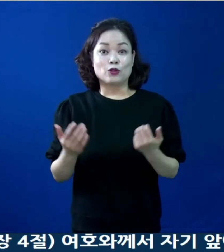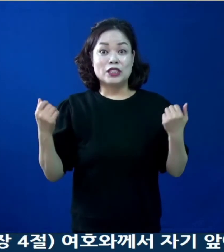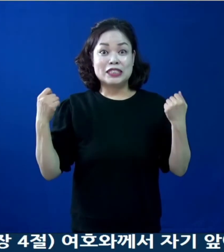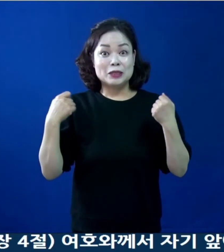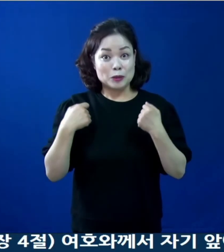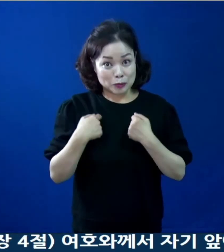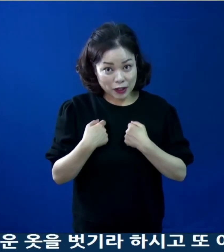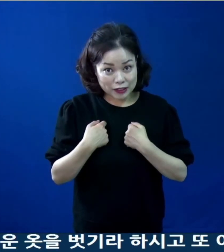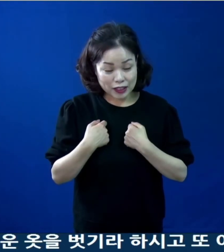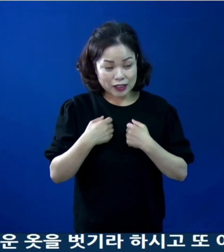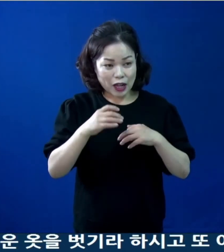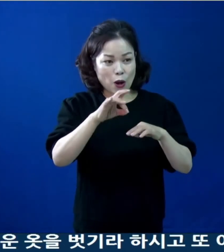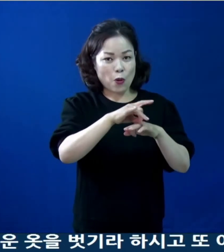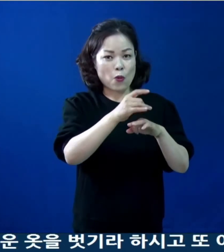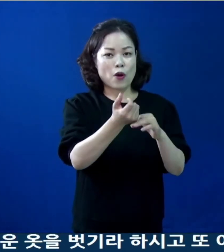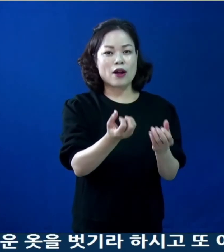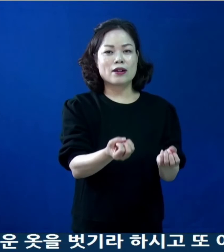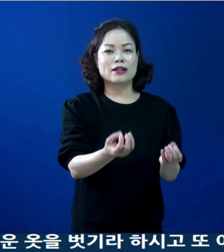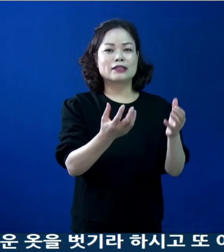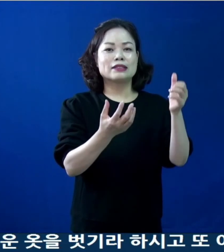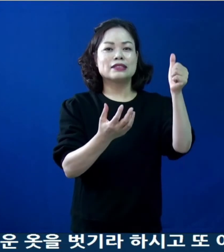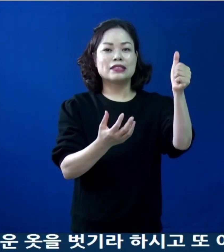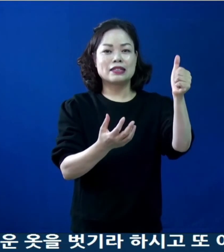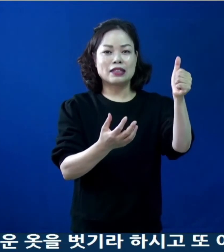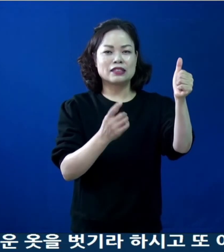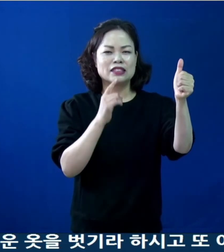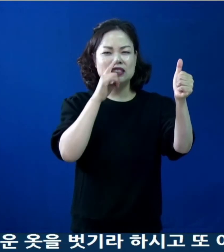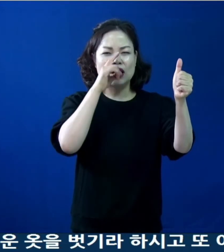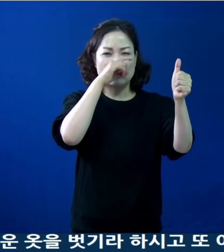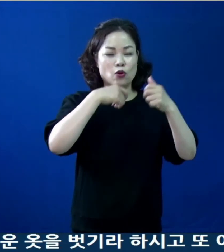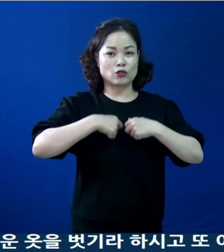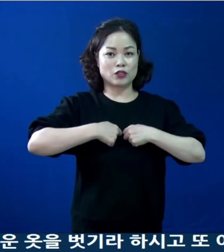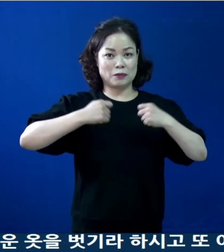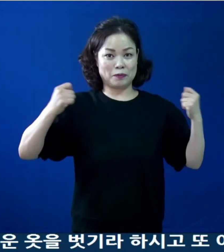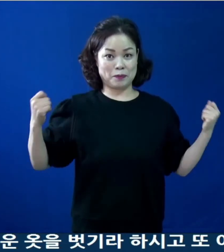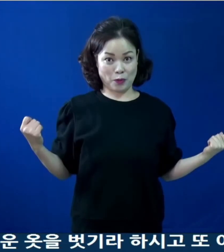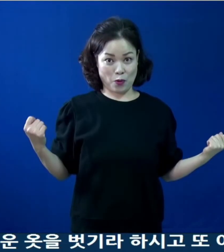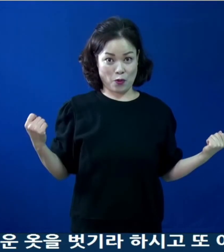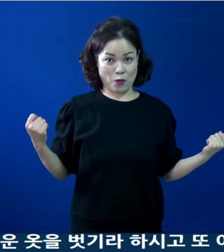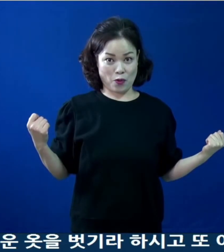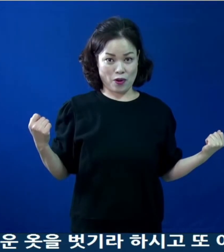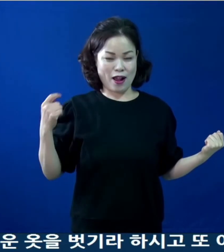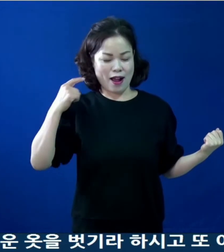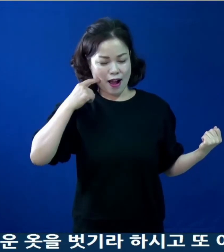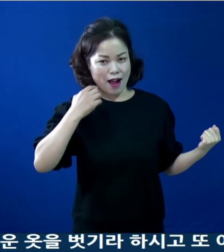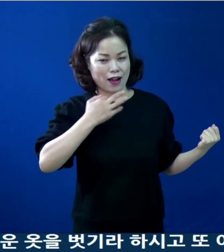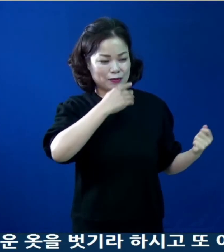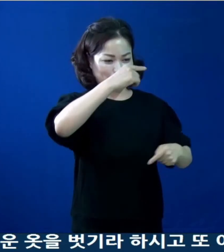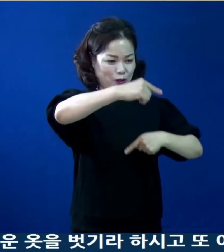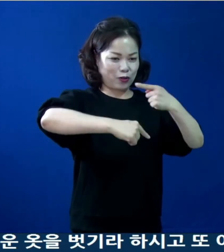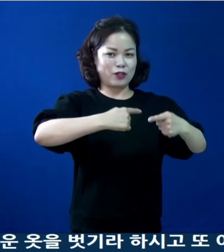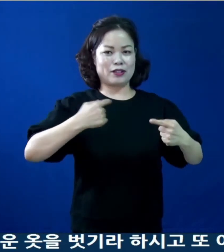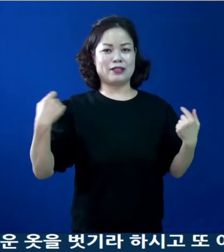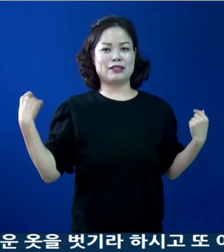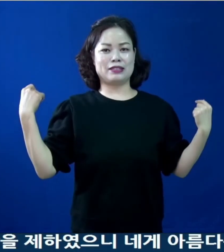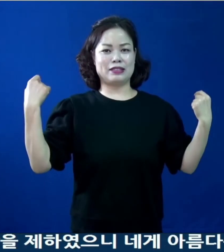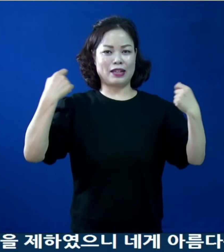될 왕같은 제사장의 옷은요, 더러워진 옷을 벗고 아름다운 옷으로 갈아입는